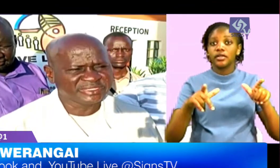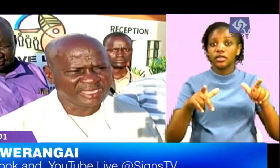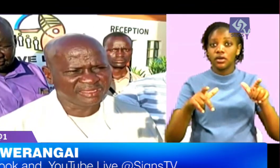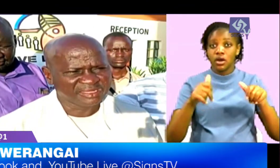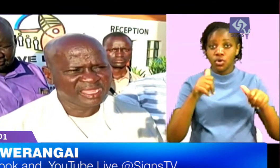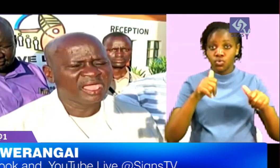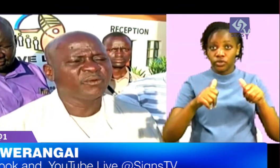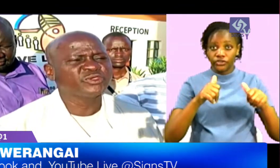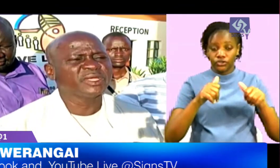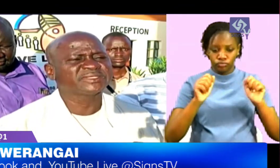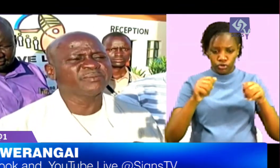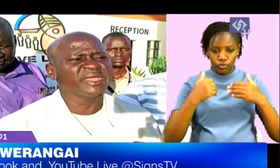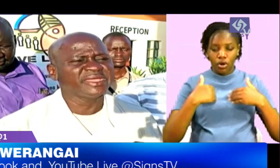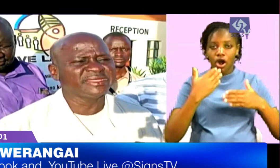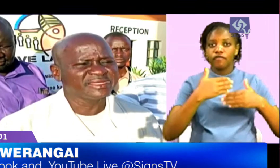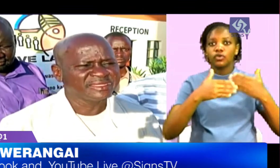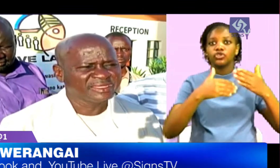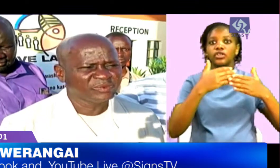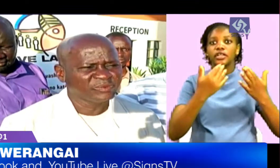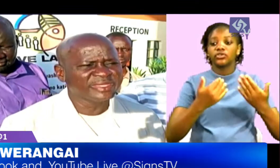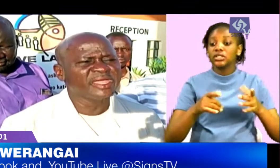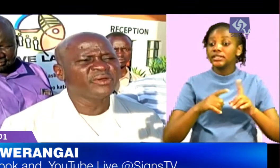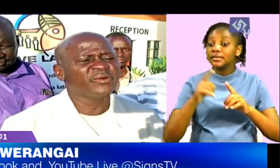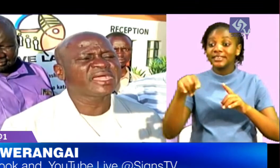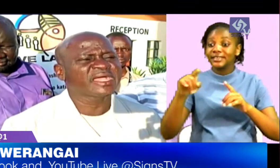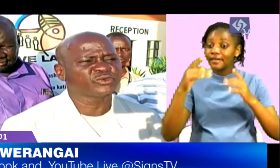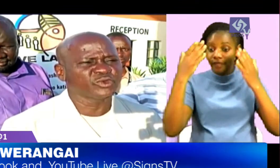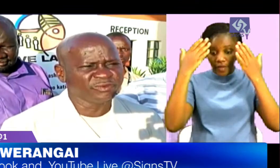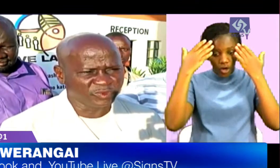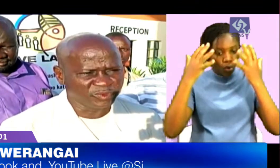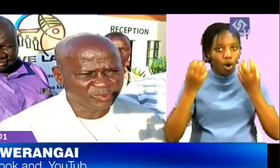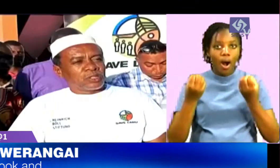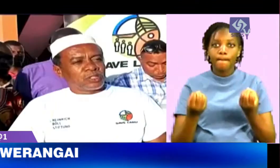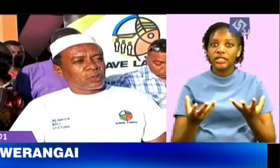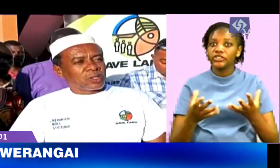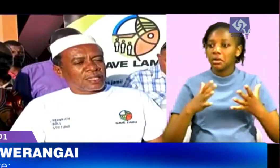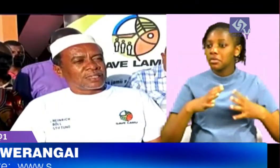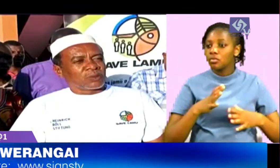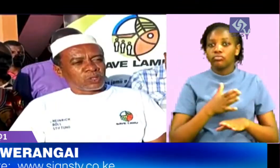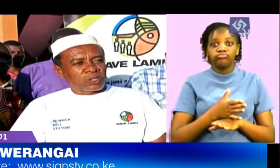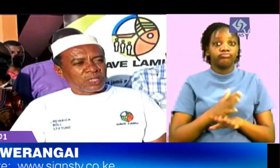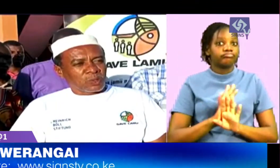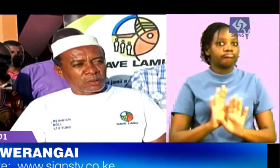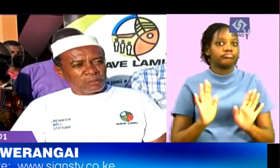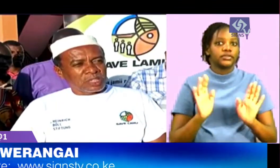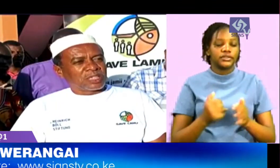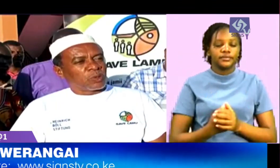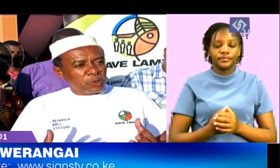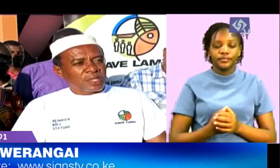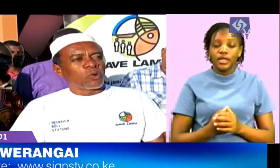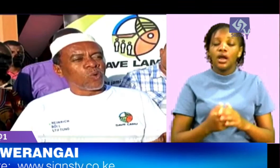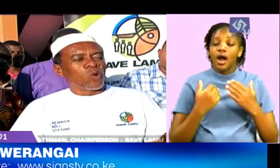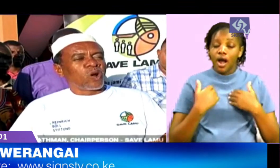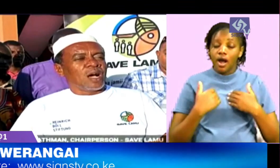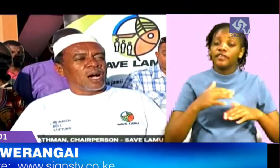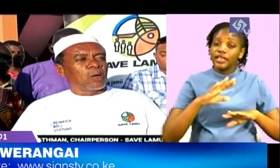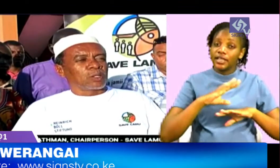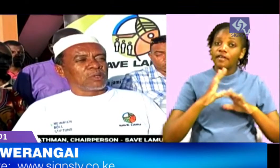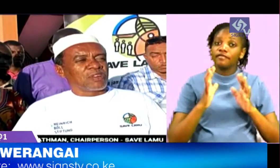itapitia. Hawajui hata bei, wenyewe wanakaa tu hivyo. Tuko na data za kutosha kudhibitisha unyonge huu ambao